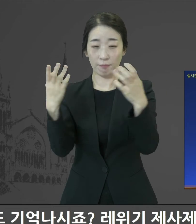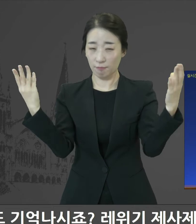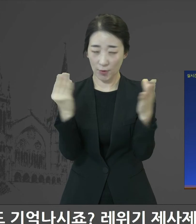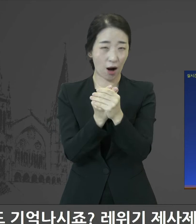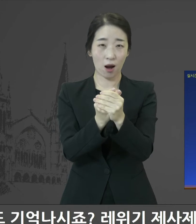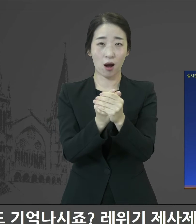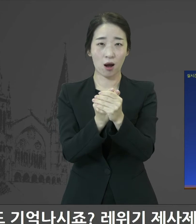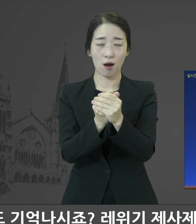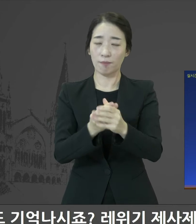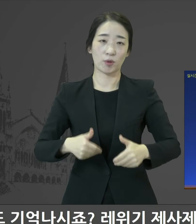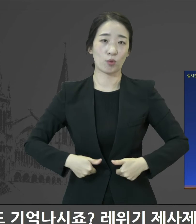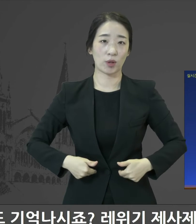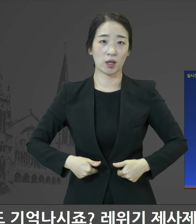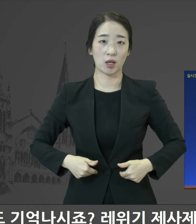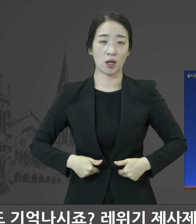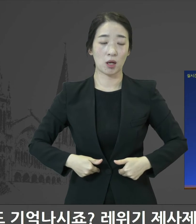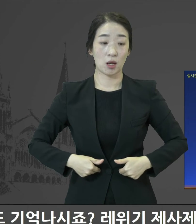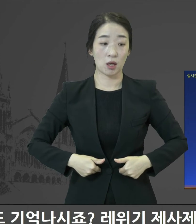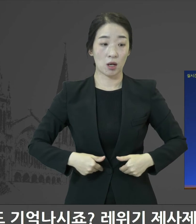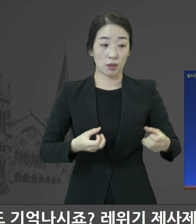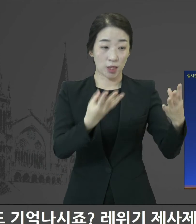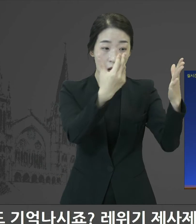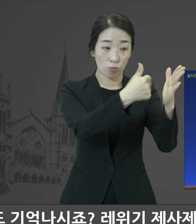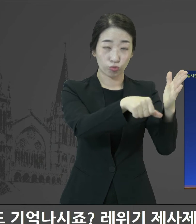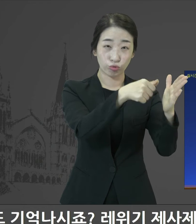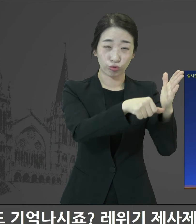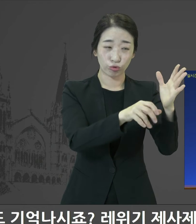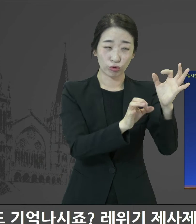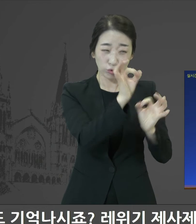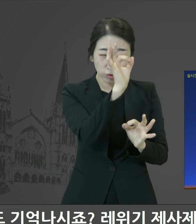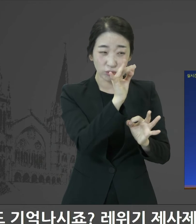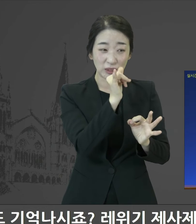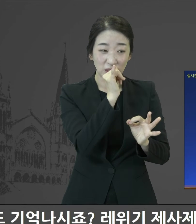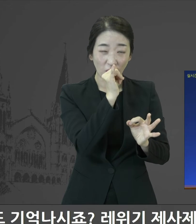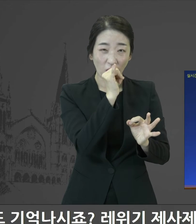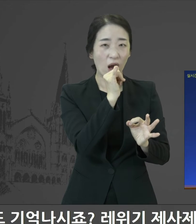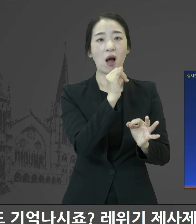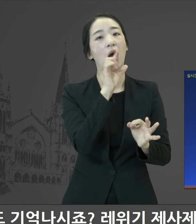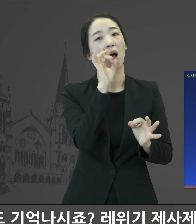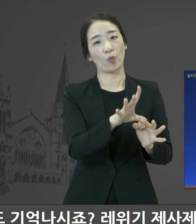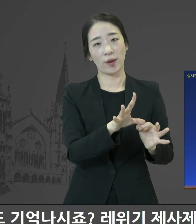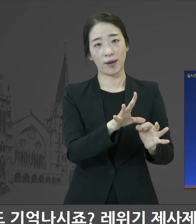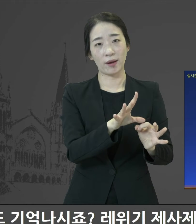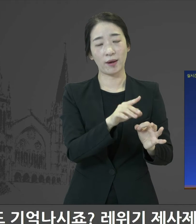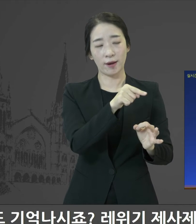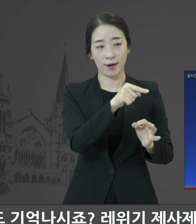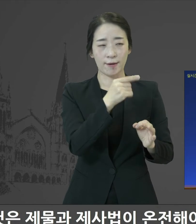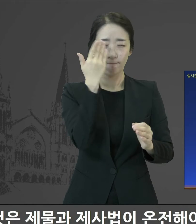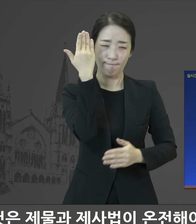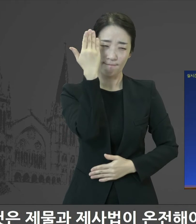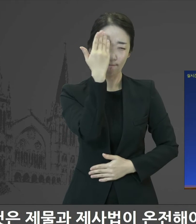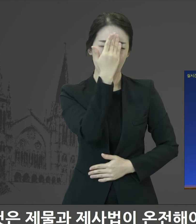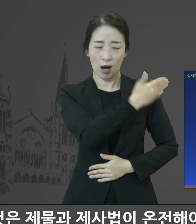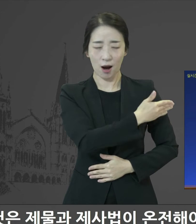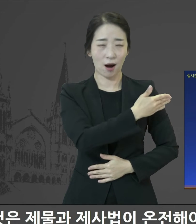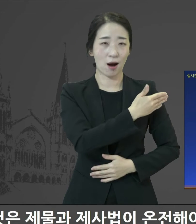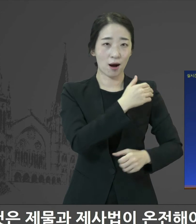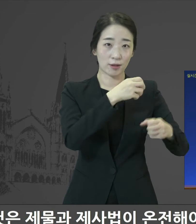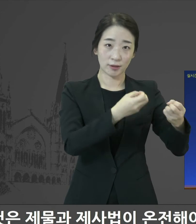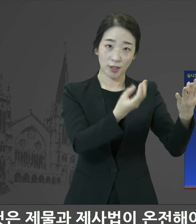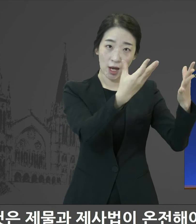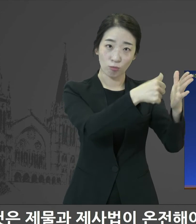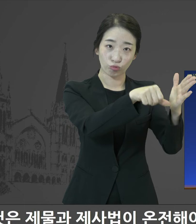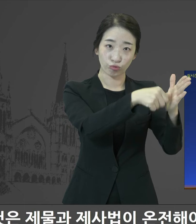없어야 됩니다. 흠이 있는 제물 가지고 제사 드리러 가면 안 되는 거죠. 그리고 흠이 없는 제물이라 할지라도